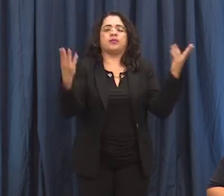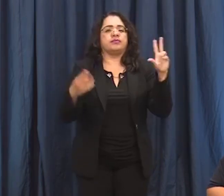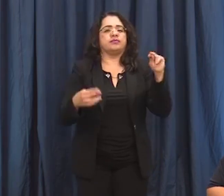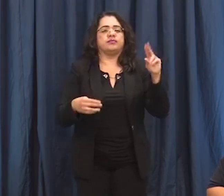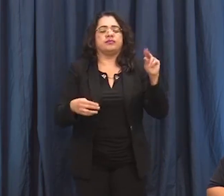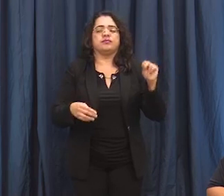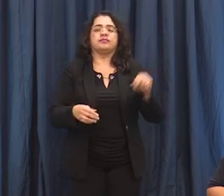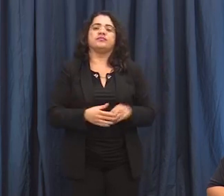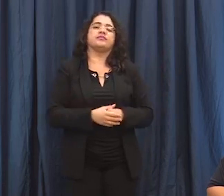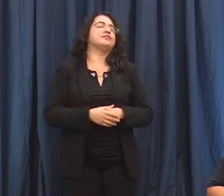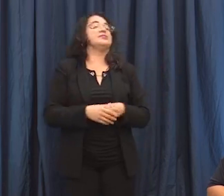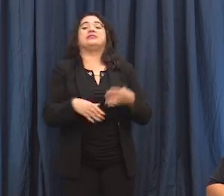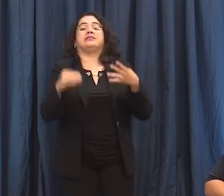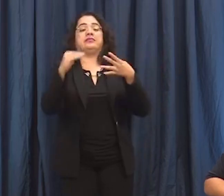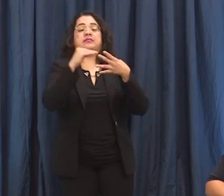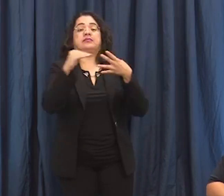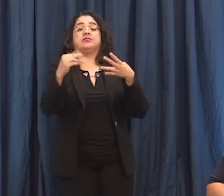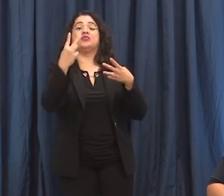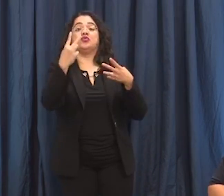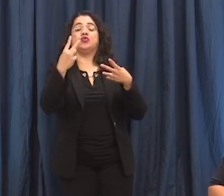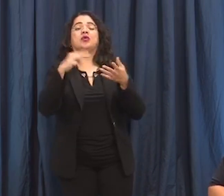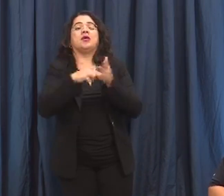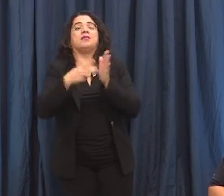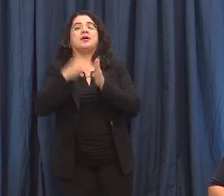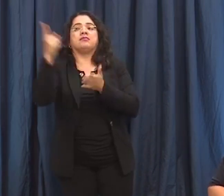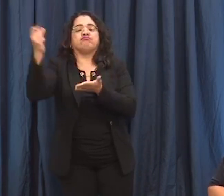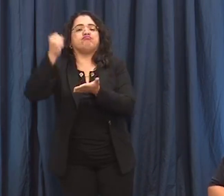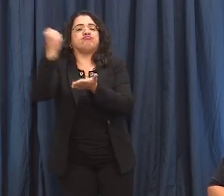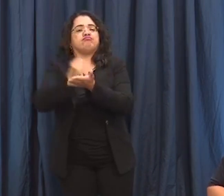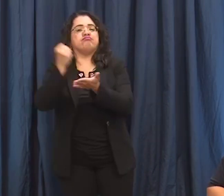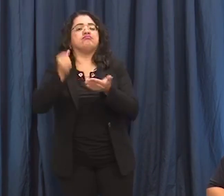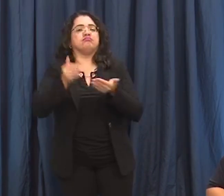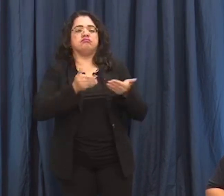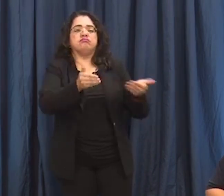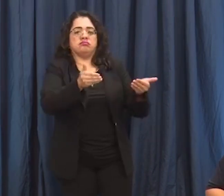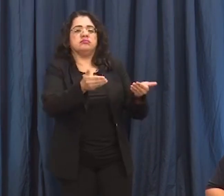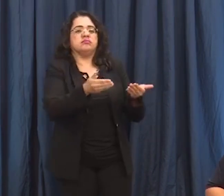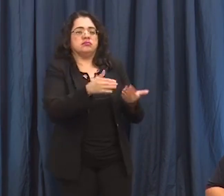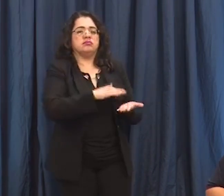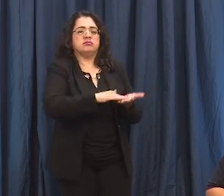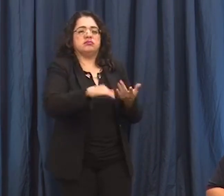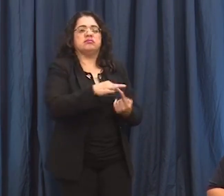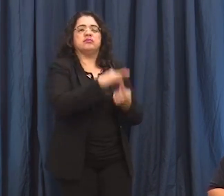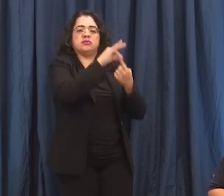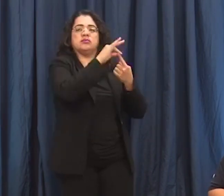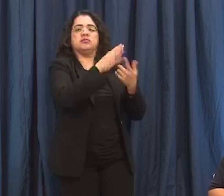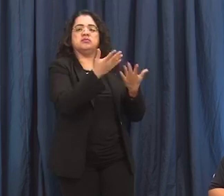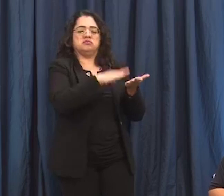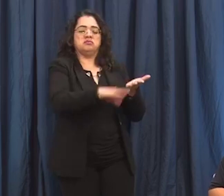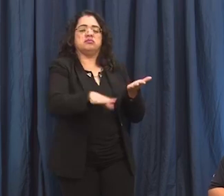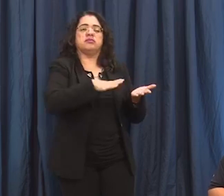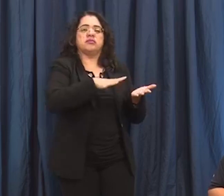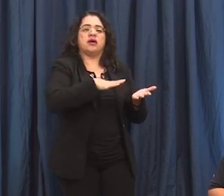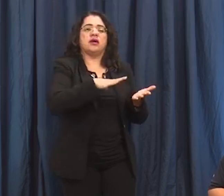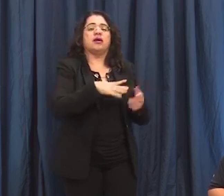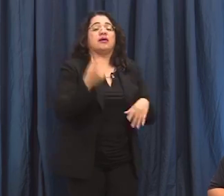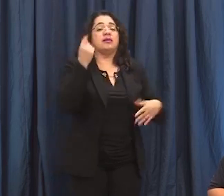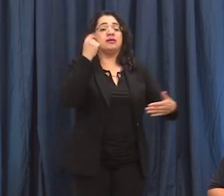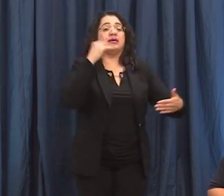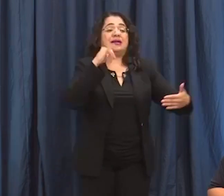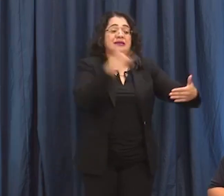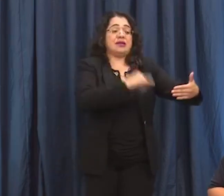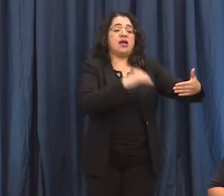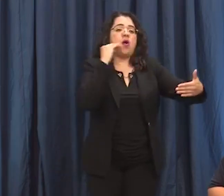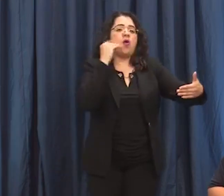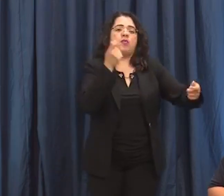Etapa 2 ampliada con certificación. Los próximos cambios en la orden de quedarse en casa moverán todo el estado